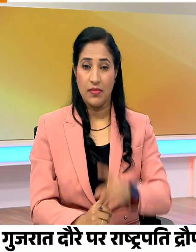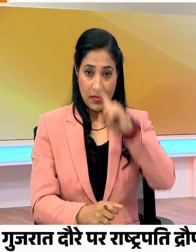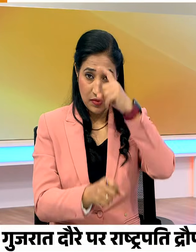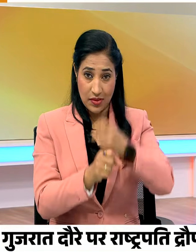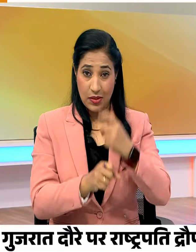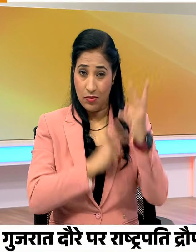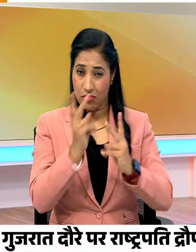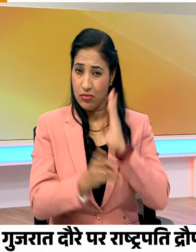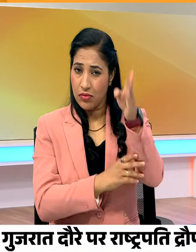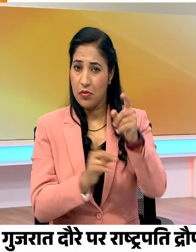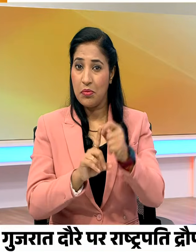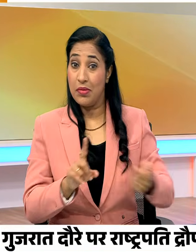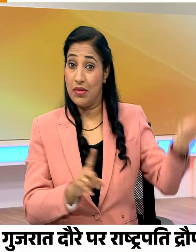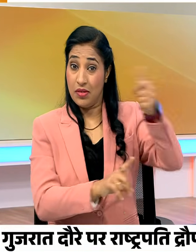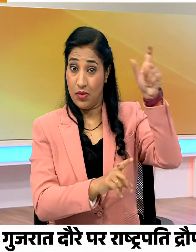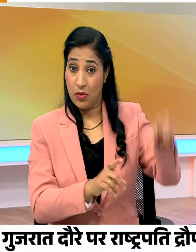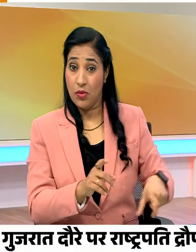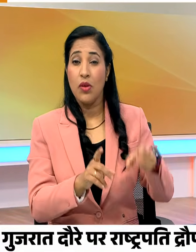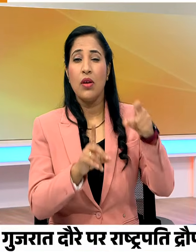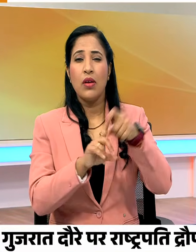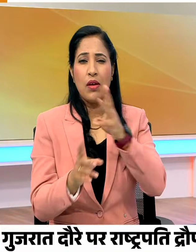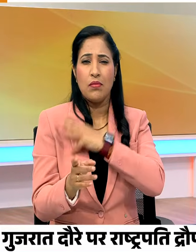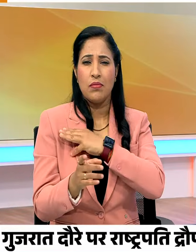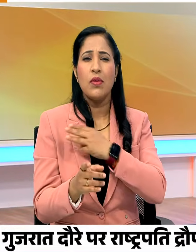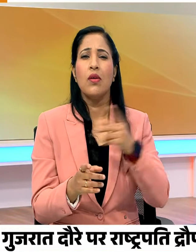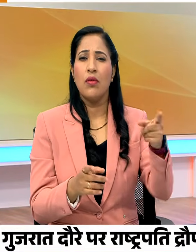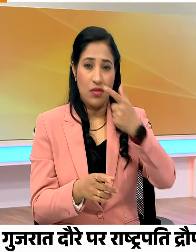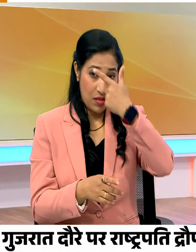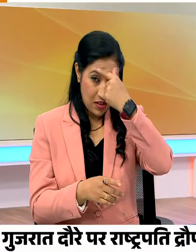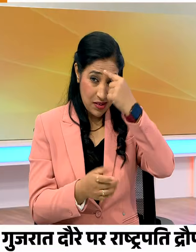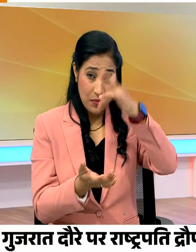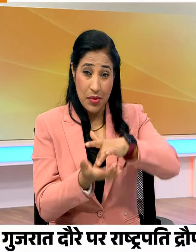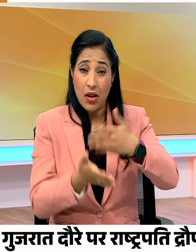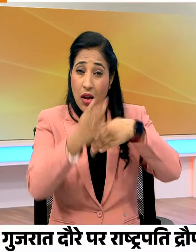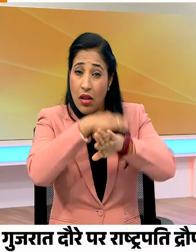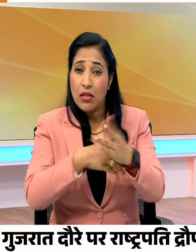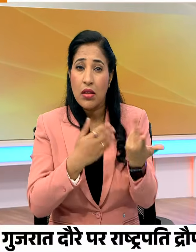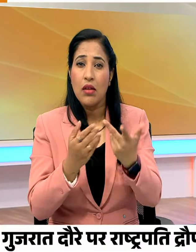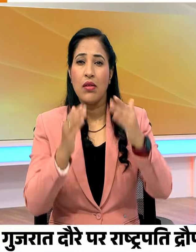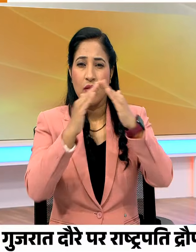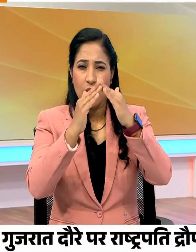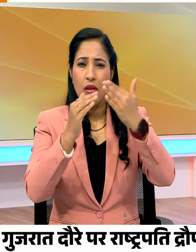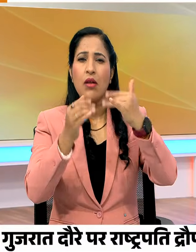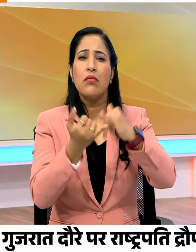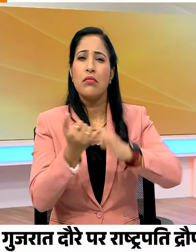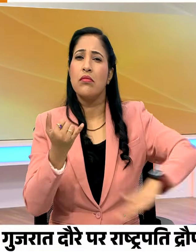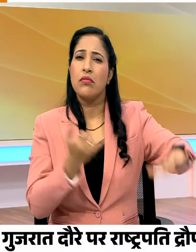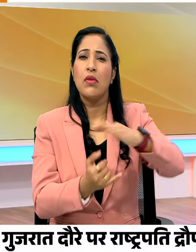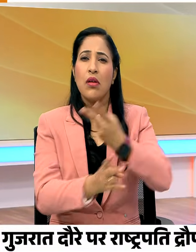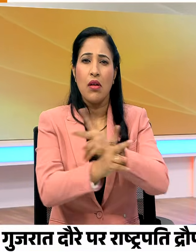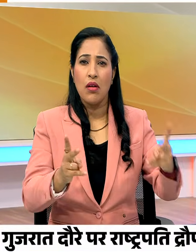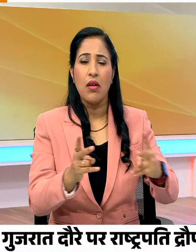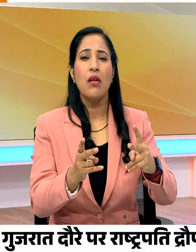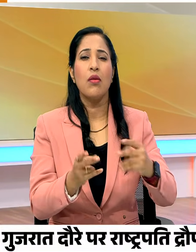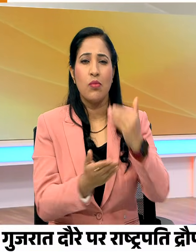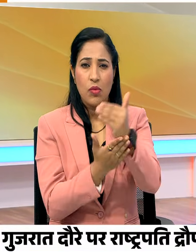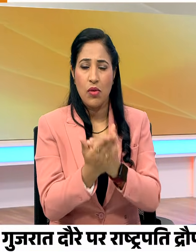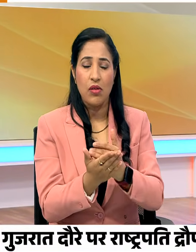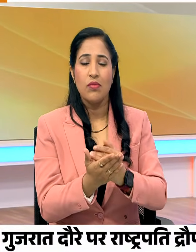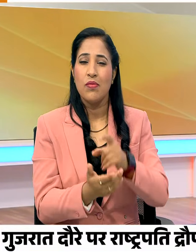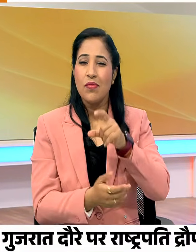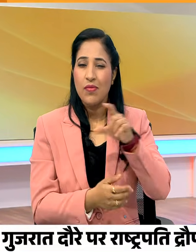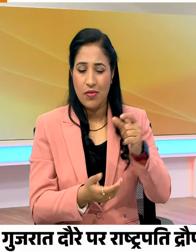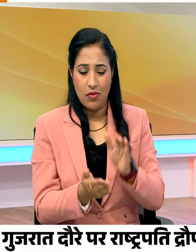गुजरात दौरे पर राष्ट्रपति द्रौपदी मुर्मू गांधीनगर के लोक भवन में सामाजिक समरसता महोत्सव में हुई शामिल। डॉक्टर अंबेडकर को दी श्रद्धांजलि।